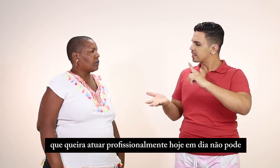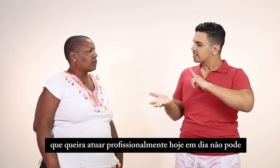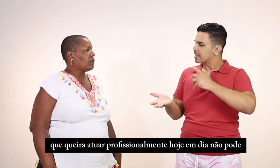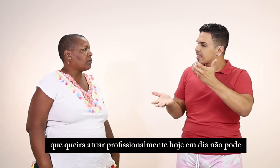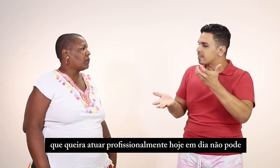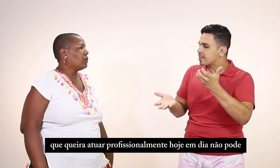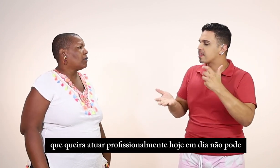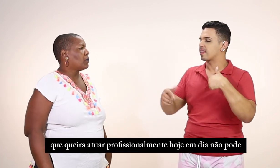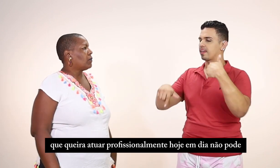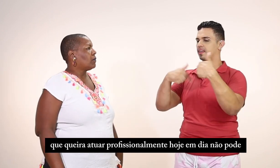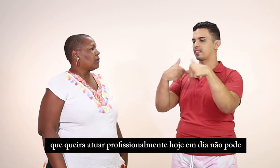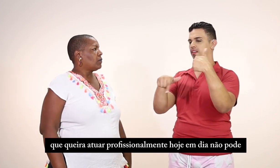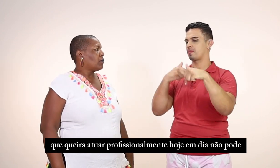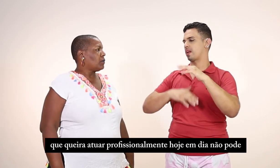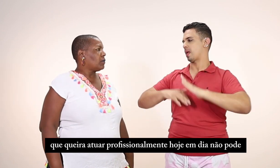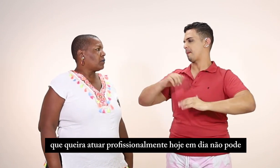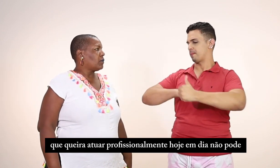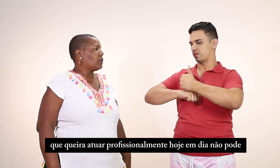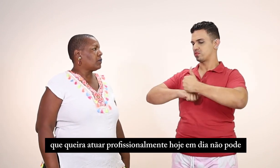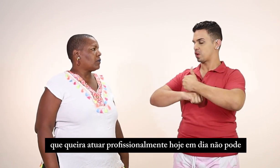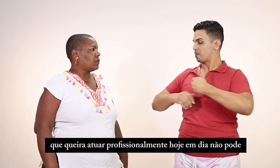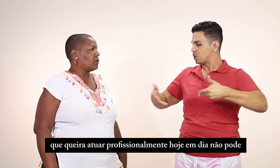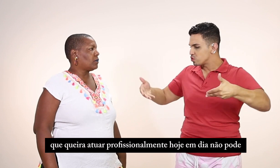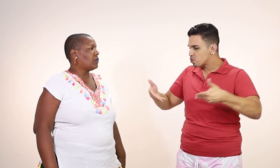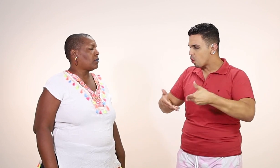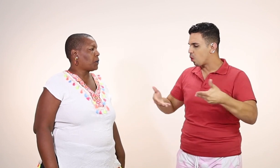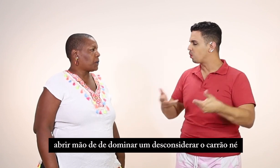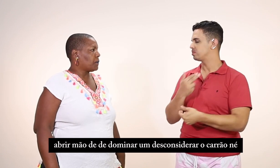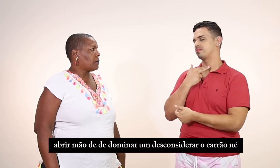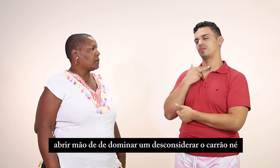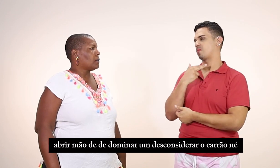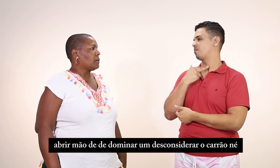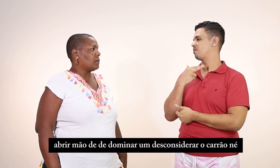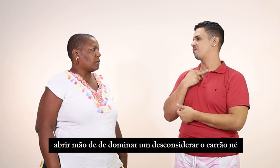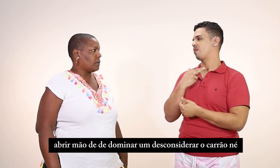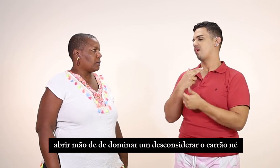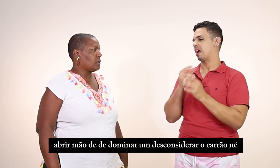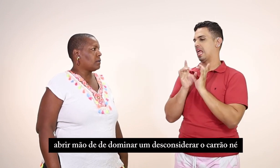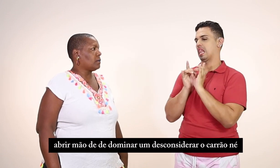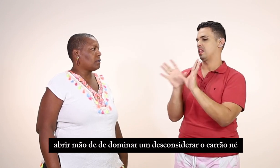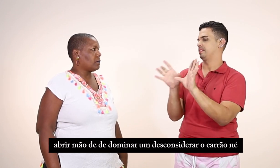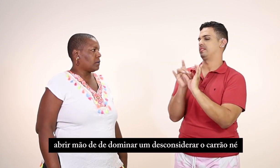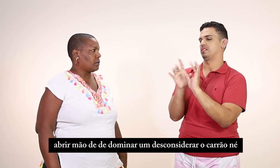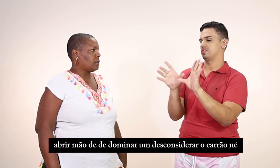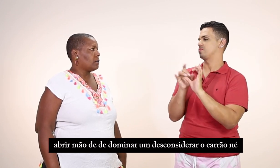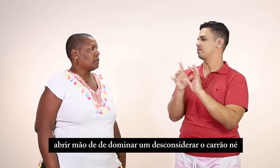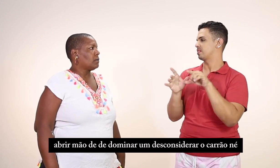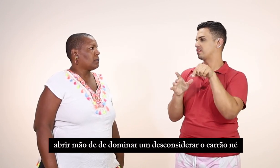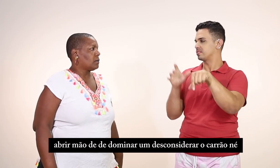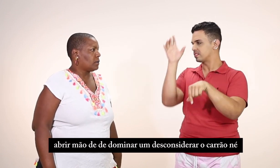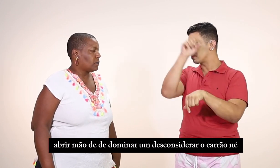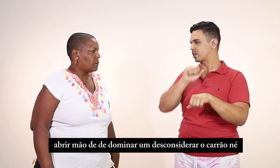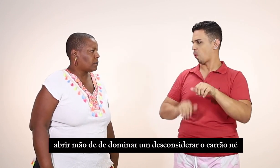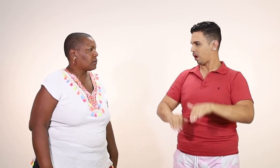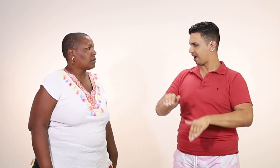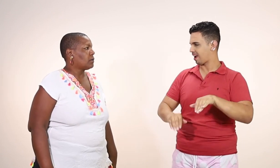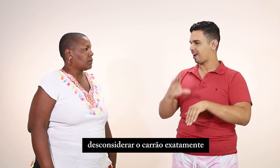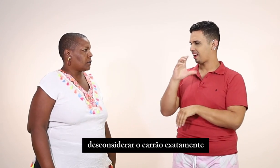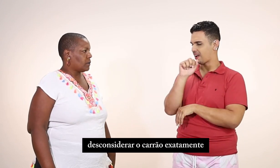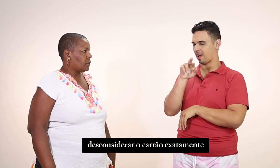atuar profissionalmente hoje em dia não pode abrir mão de dominar um carrom, Desconsiderar o cajón. né? Desconsiderar